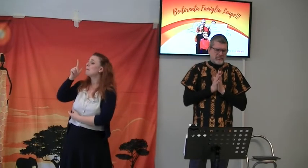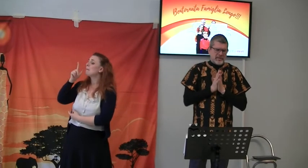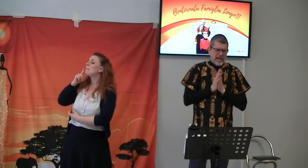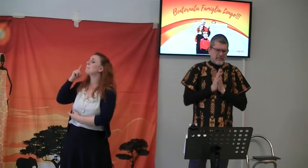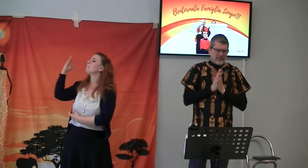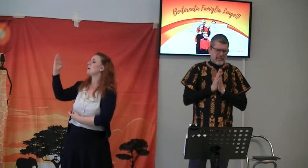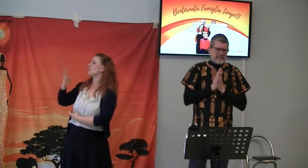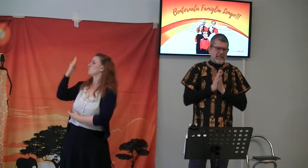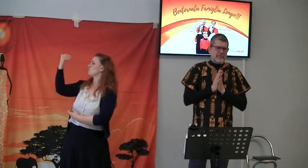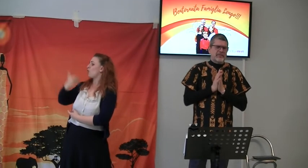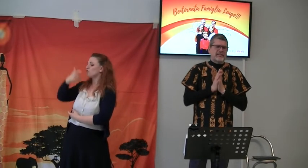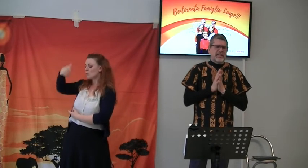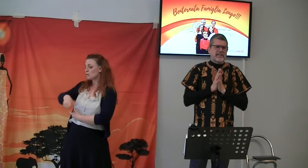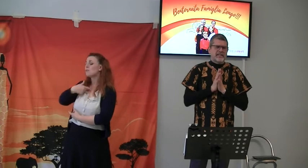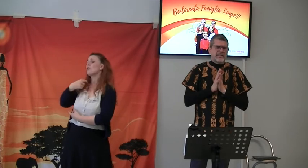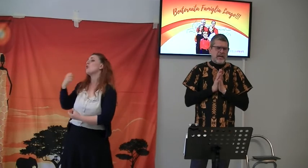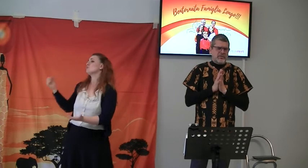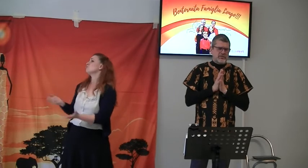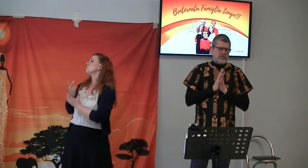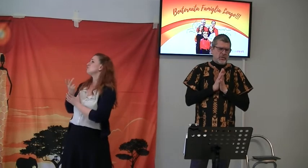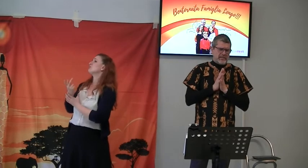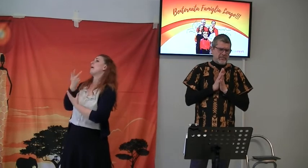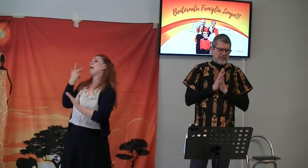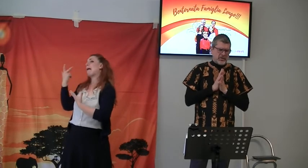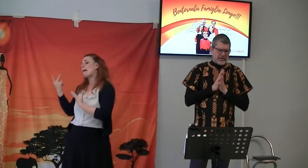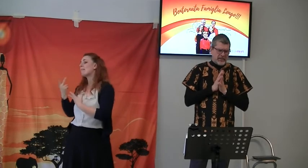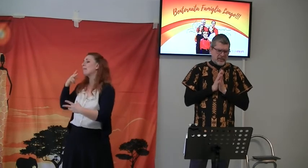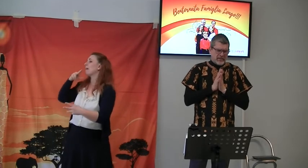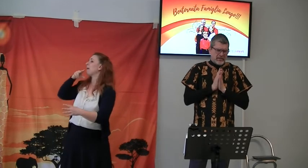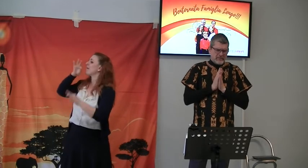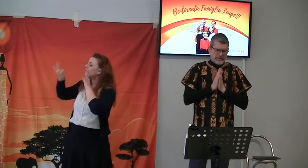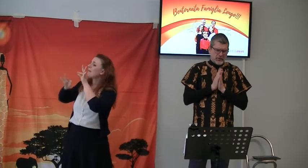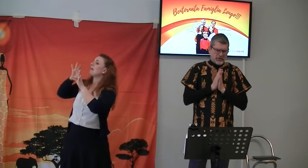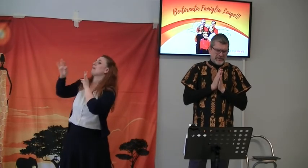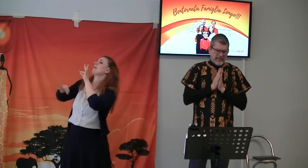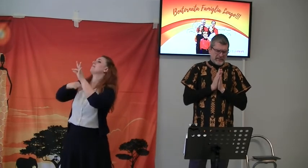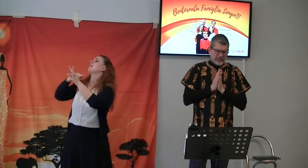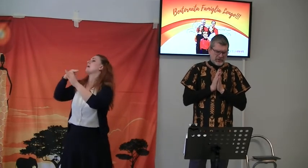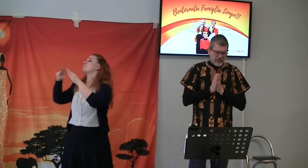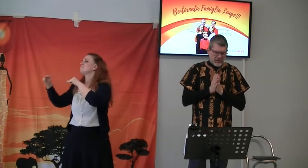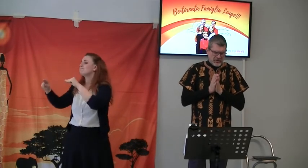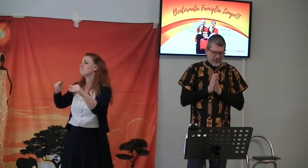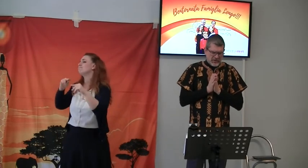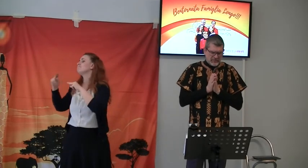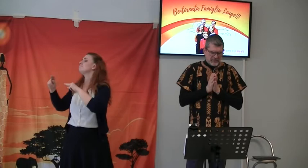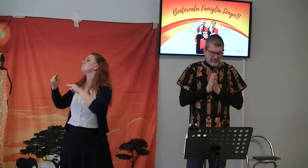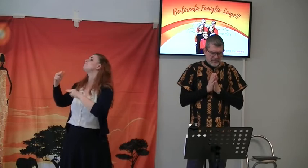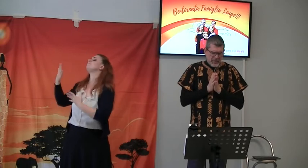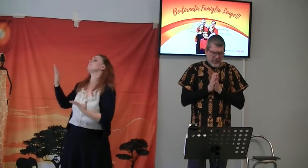che mormoriamo, critichiamo i fratelli, critichiamo gli uomini, le persone, le autorità. Perdonaci,